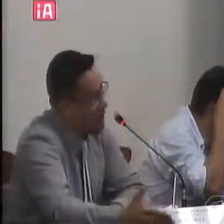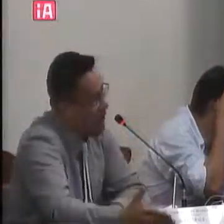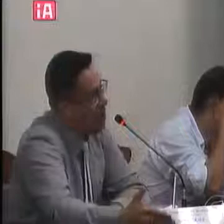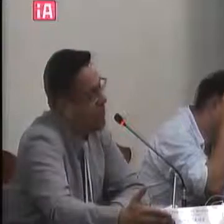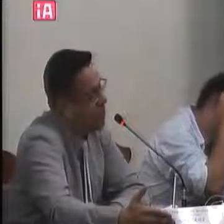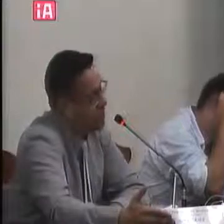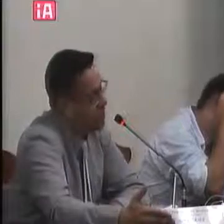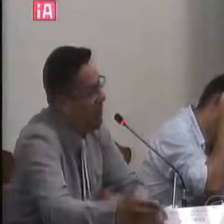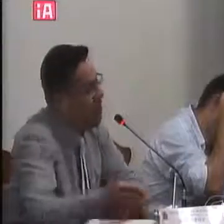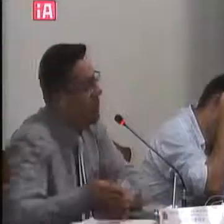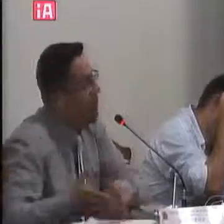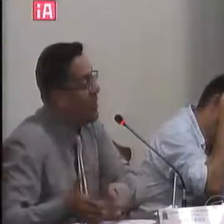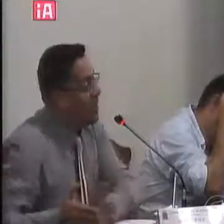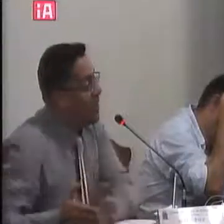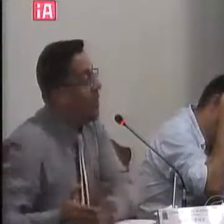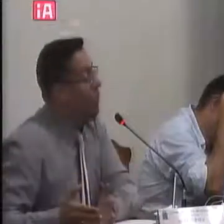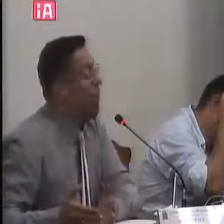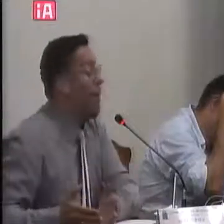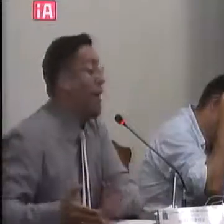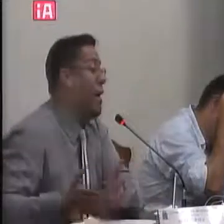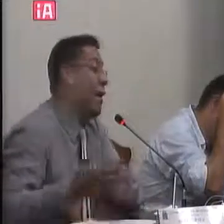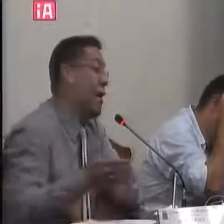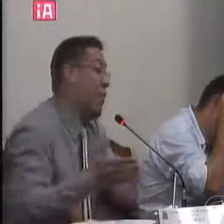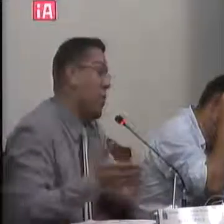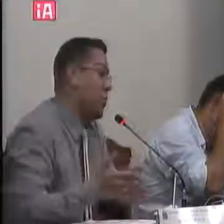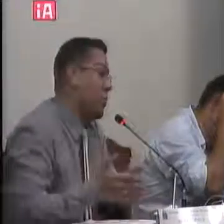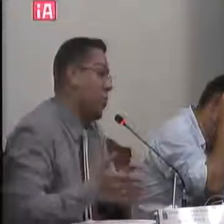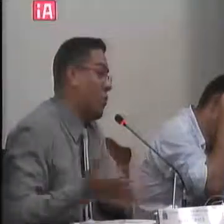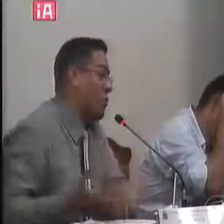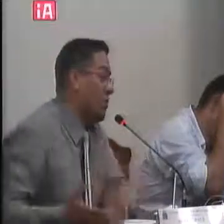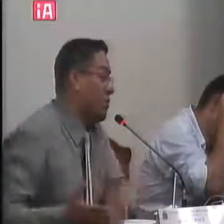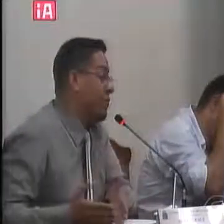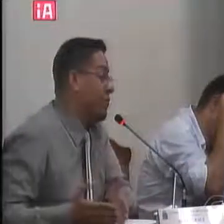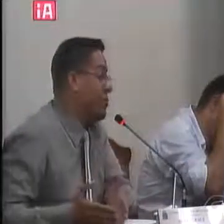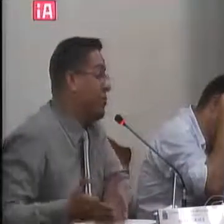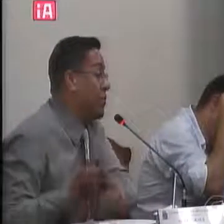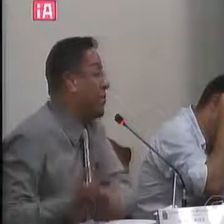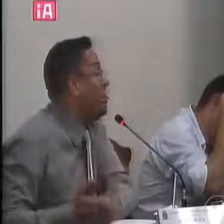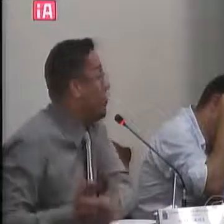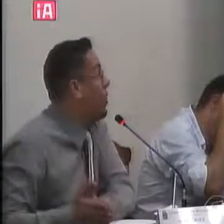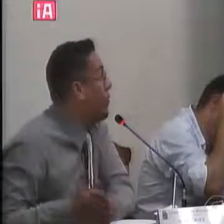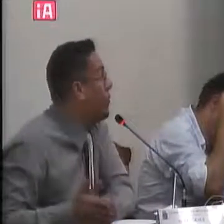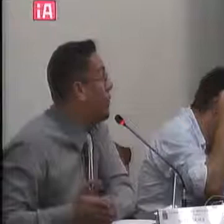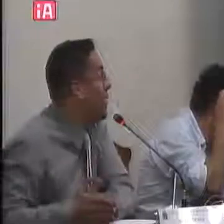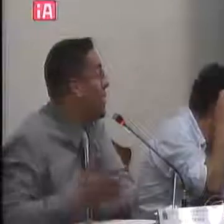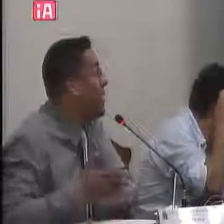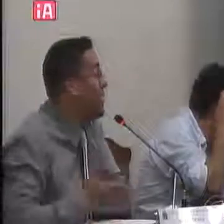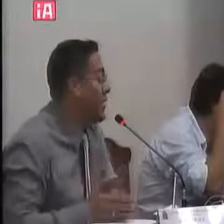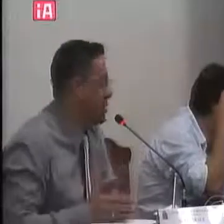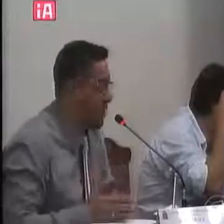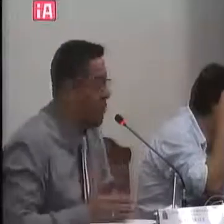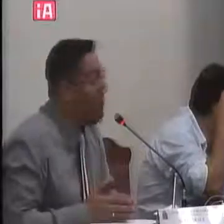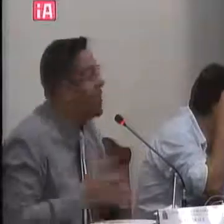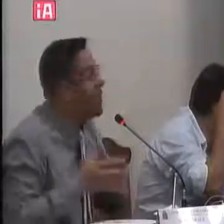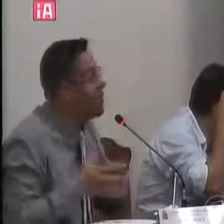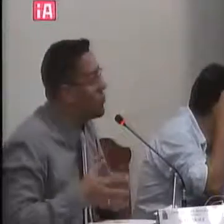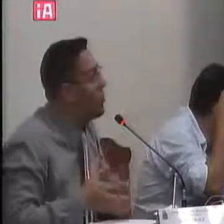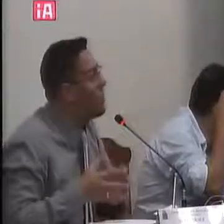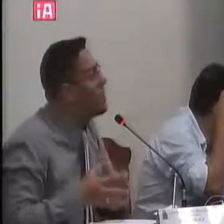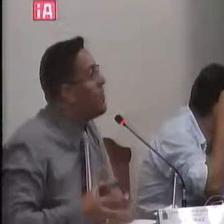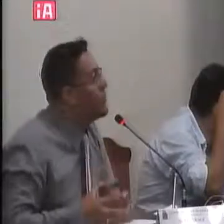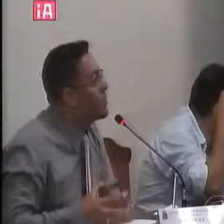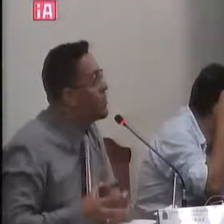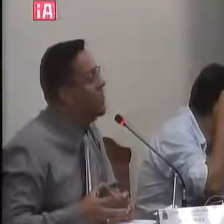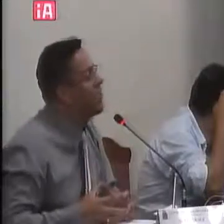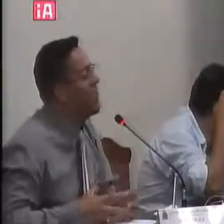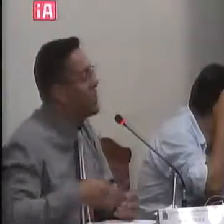vier a LDO de 2020, que é uma questão optativa do Executivo, mas é nosso papel também, da Sim. questão de absorver